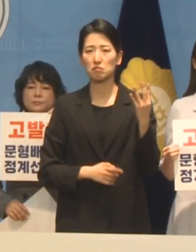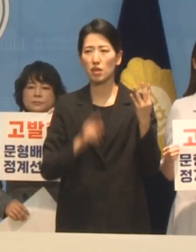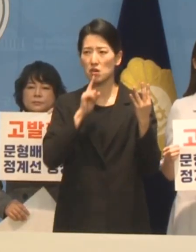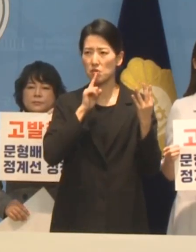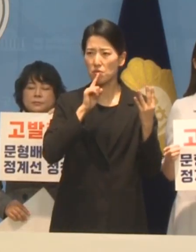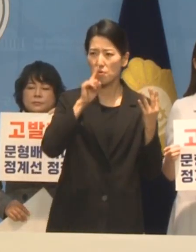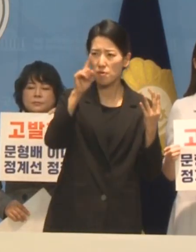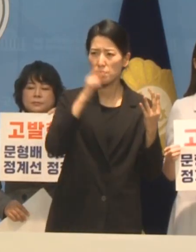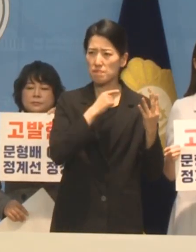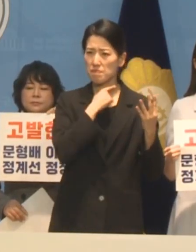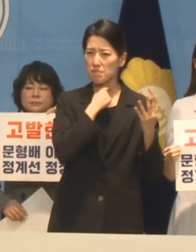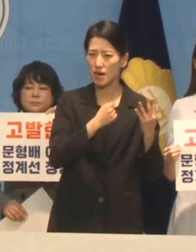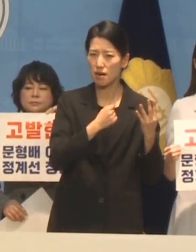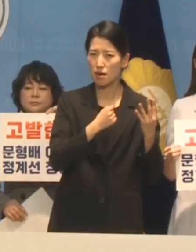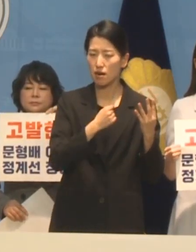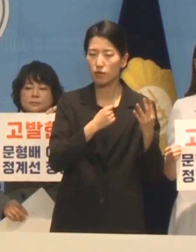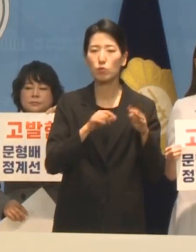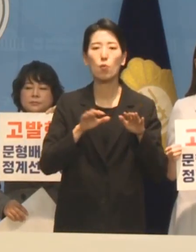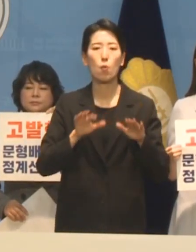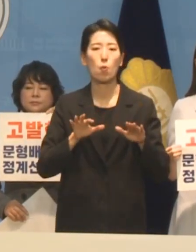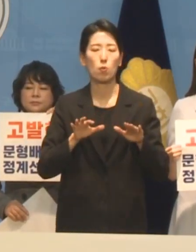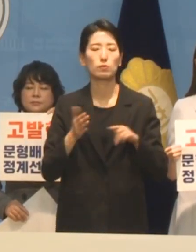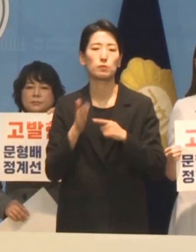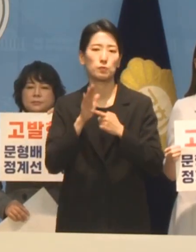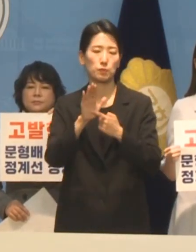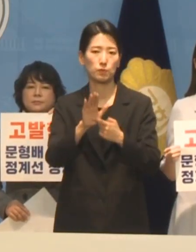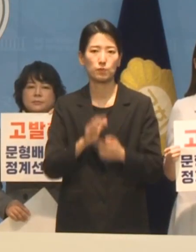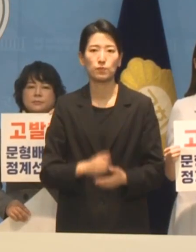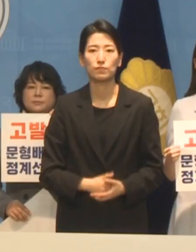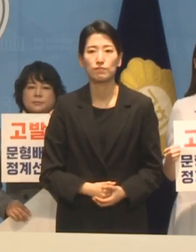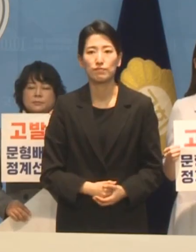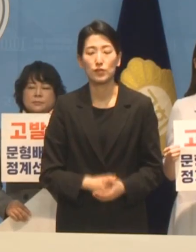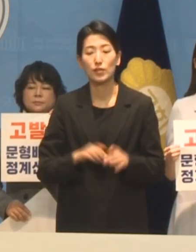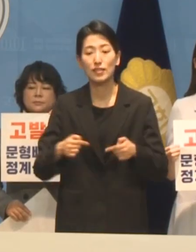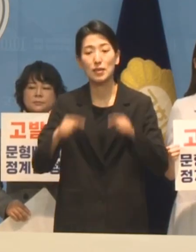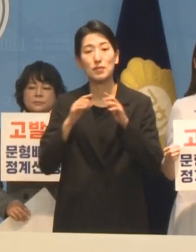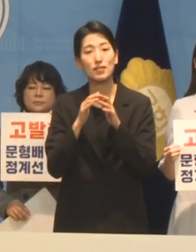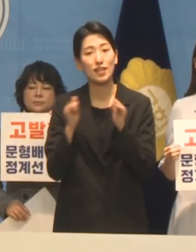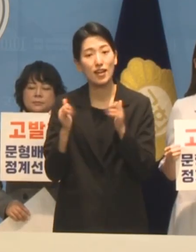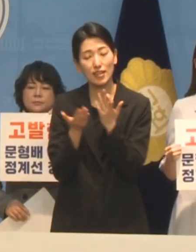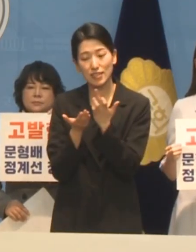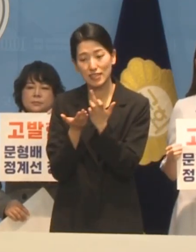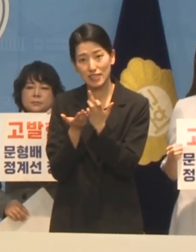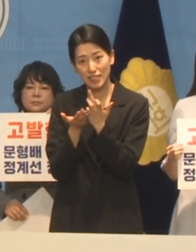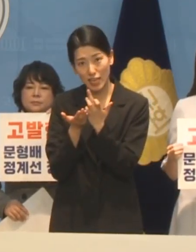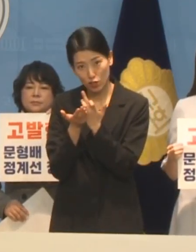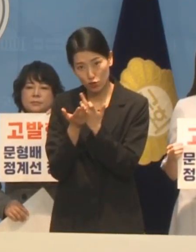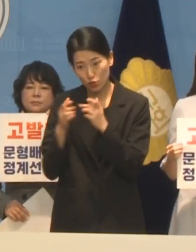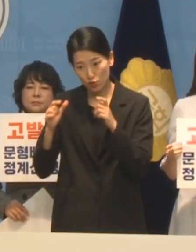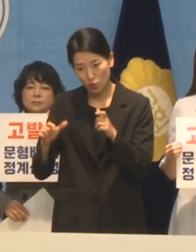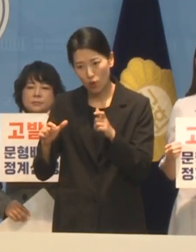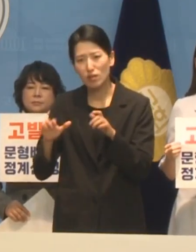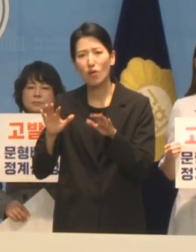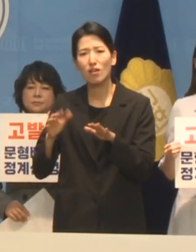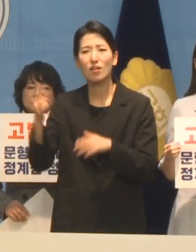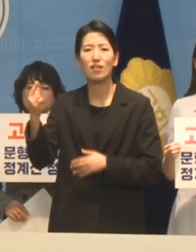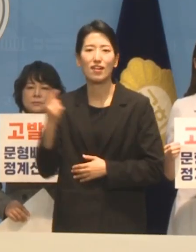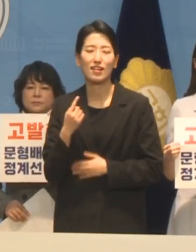고발 기자회견이 있겠습니다. 지금 참석하신 분은 제주에서